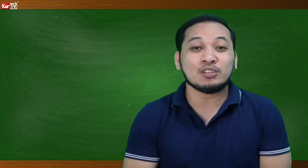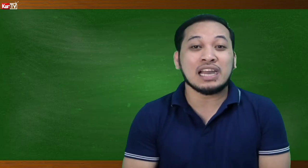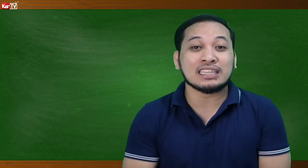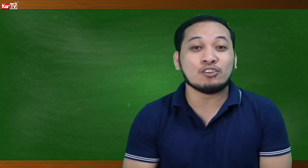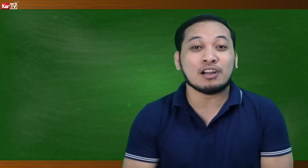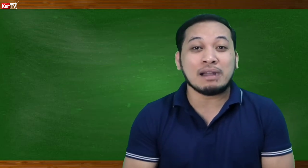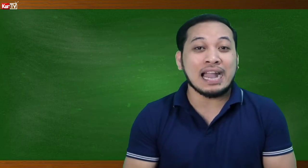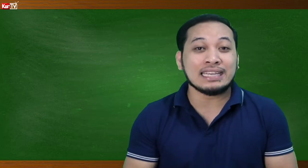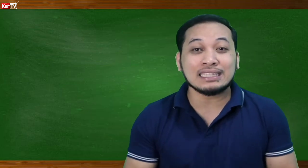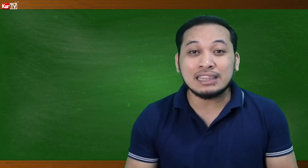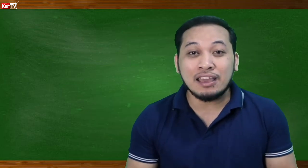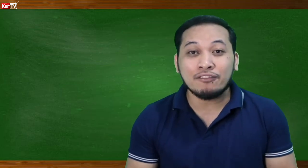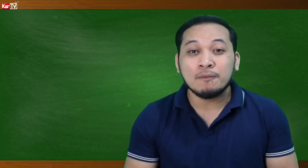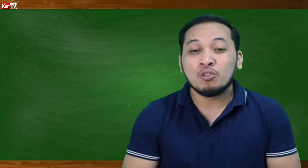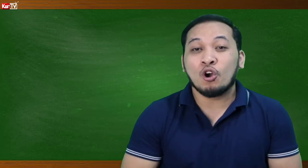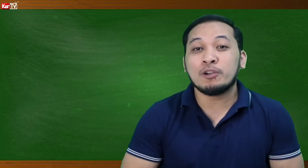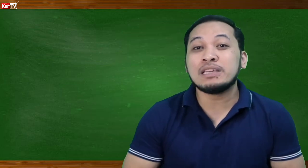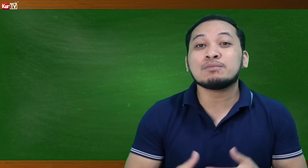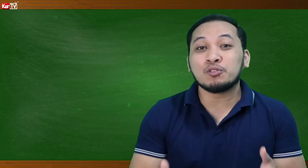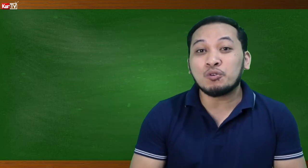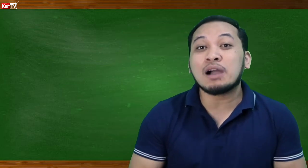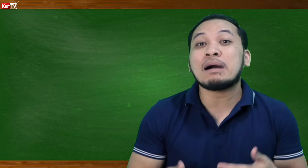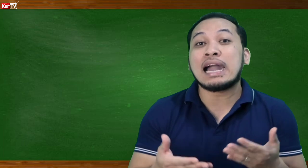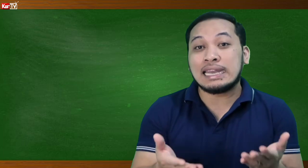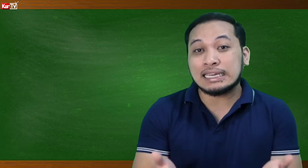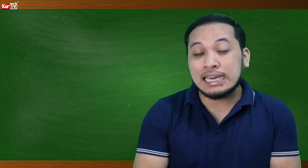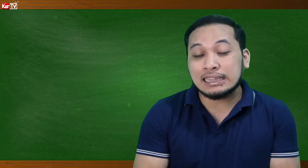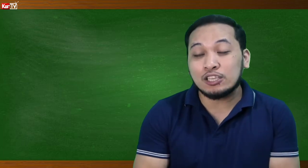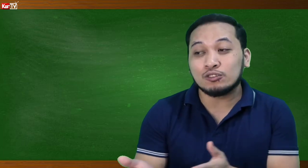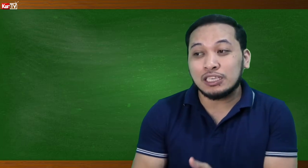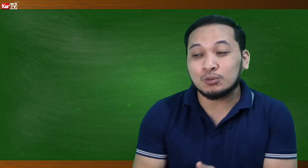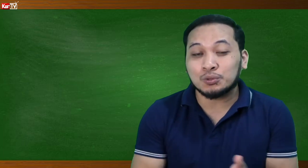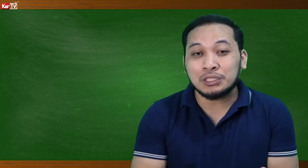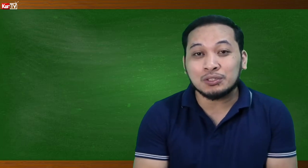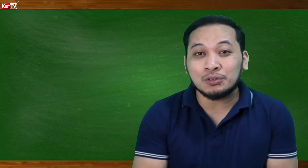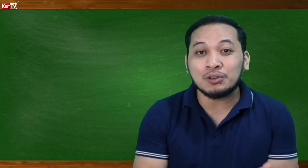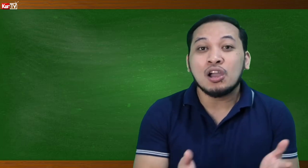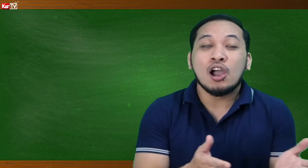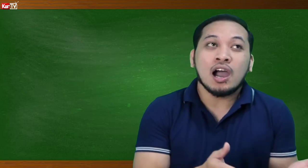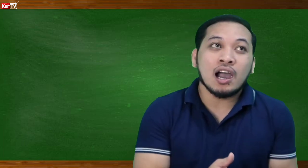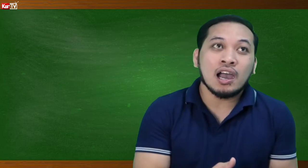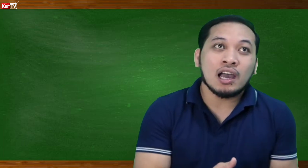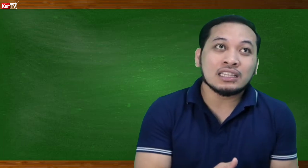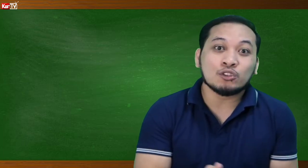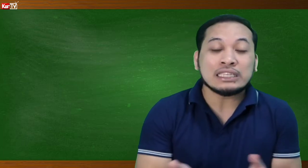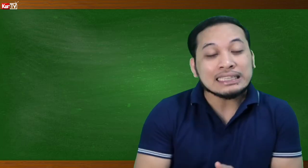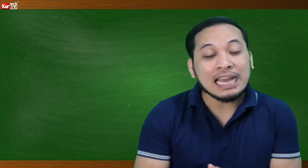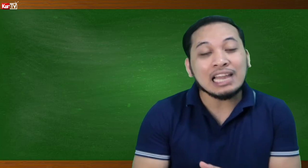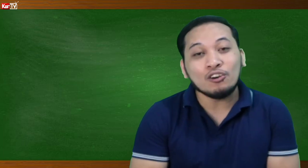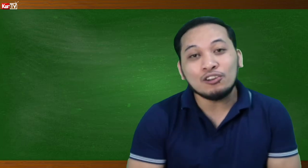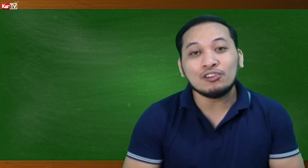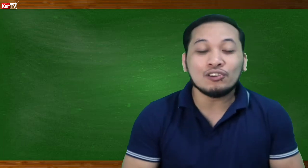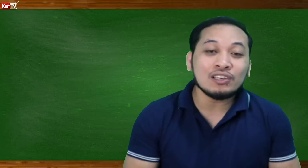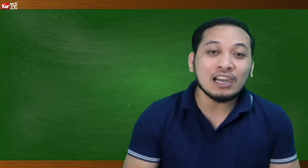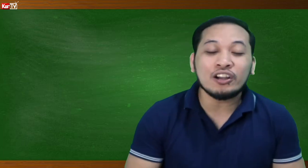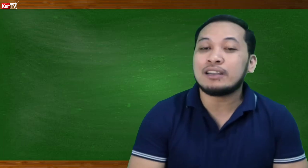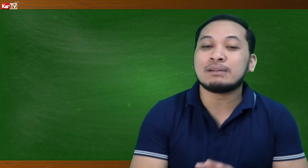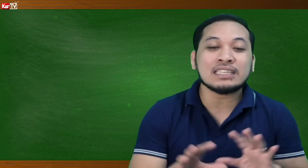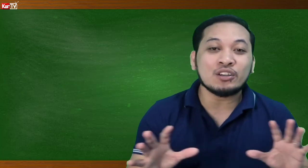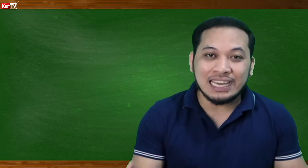nga tayong kamag-anak na deaf or mismong yung kamag-anak natin, yung tito-tito, tito-tita, lolo-lola, or basta